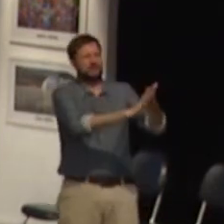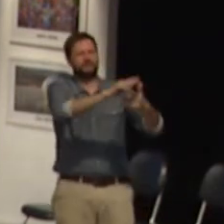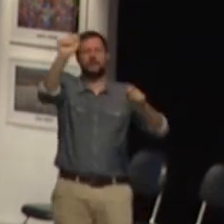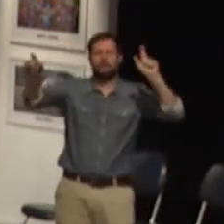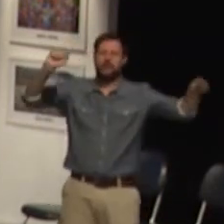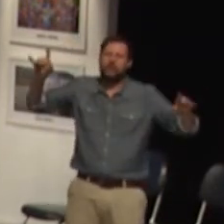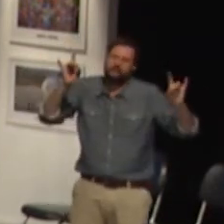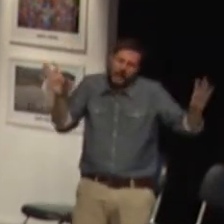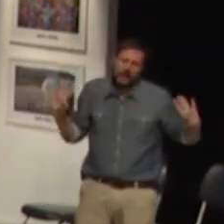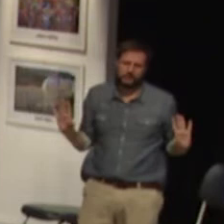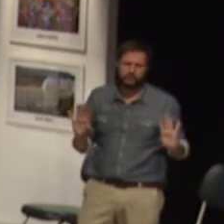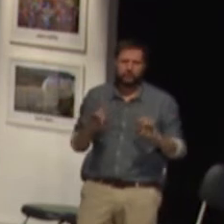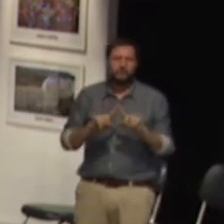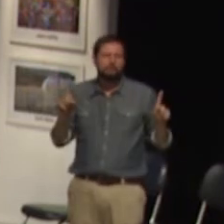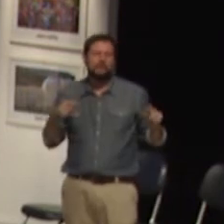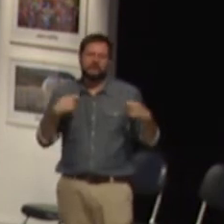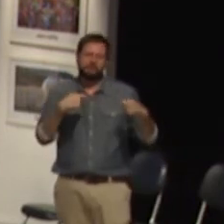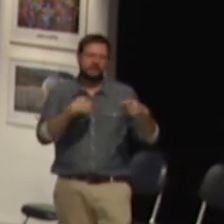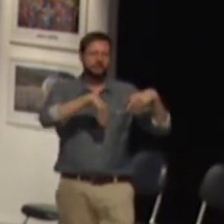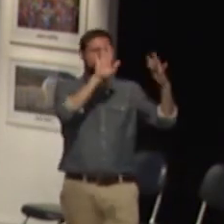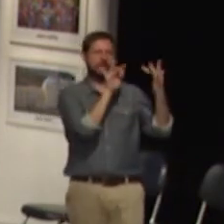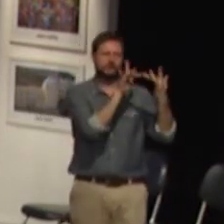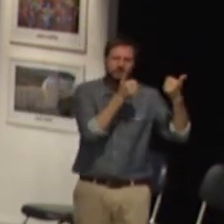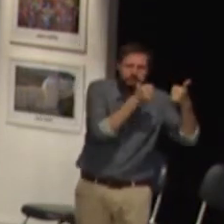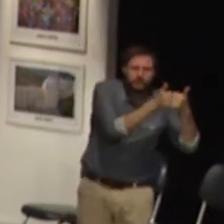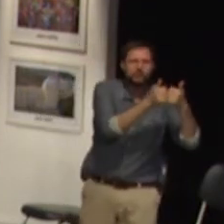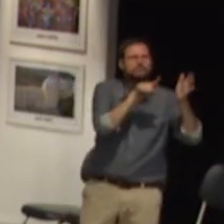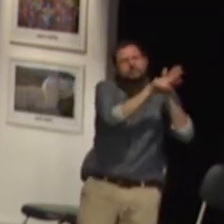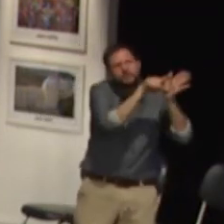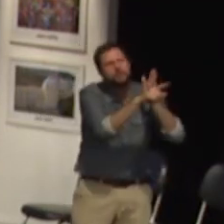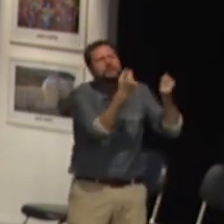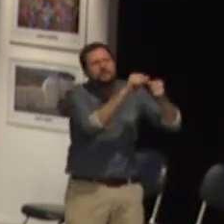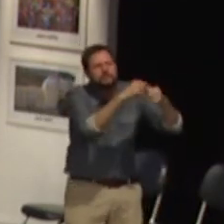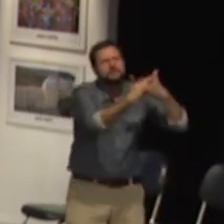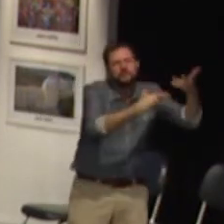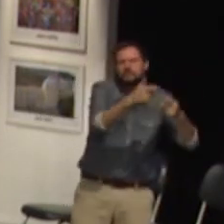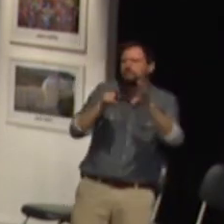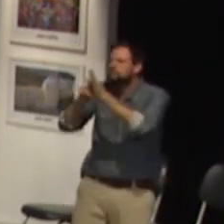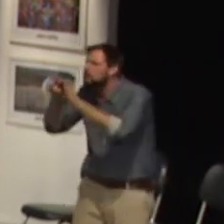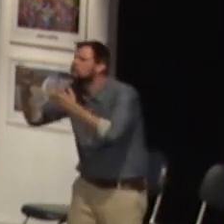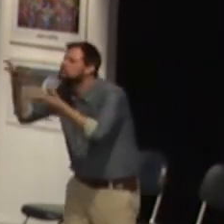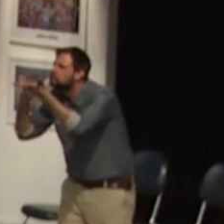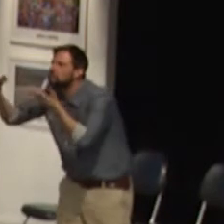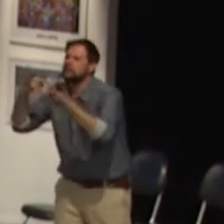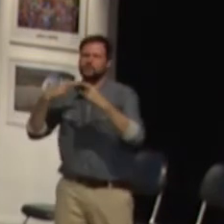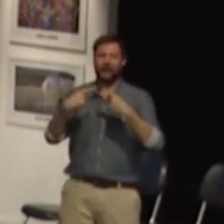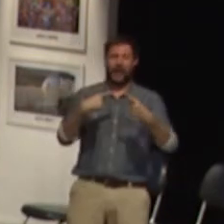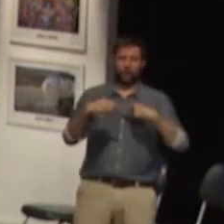objetivo, falar mal é muito fácil. Agora, desse contato, essa parceria, essa troca de informação,